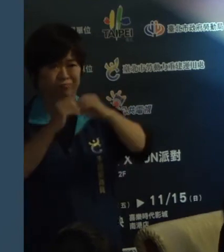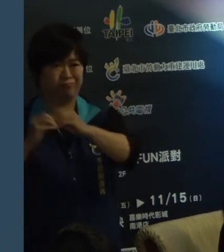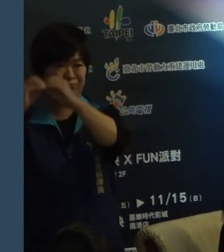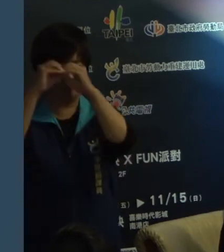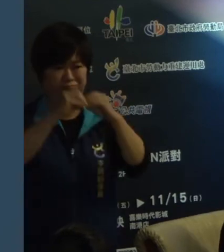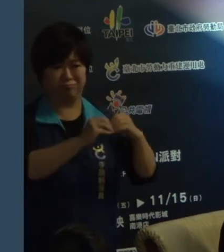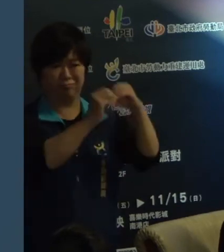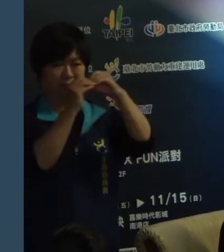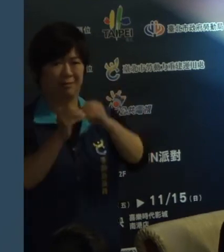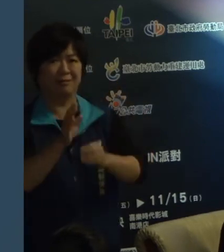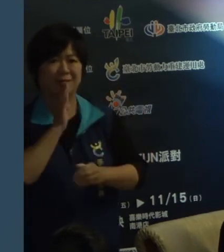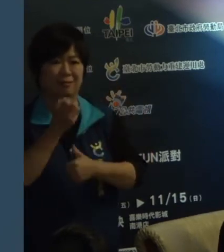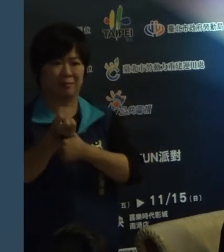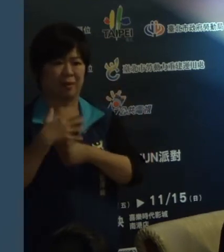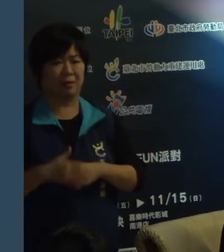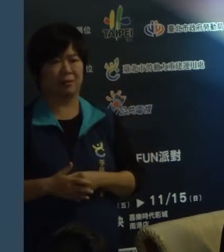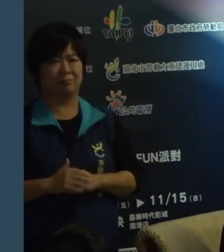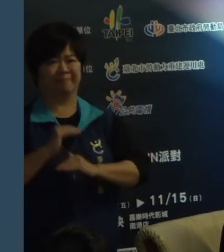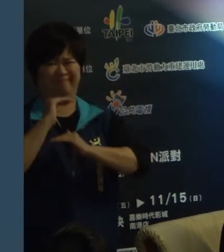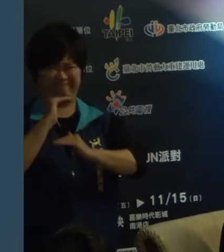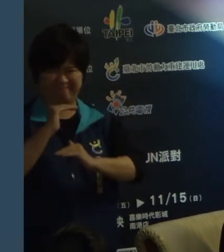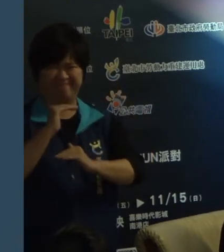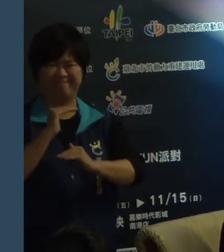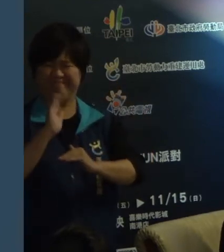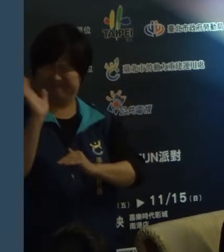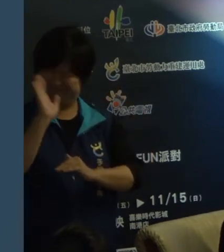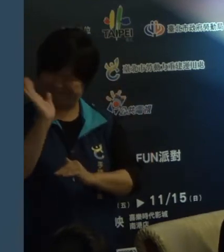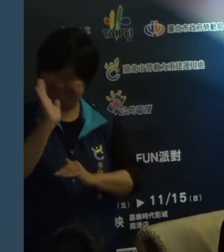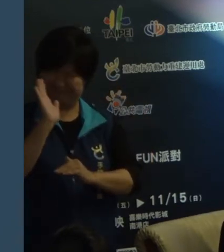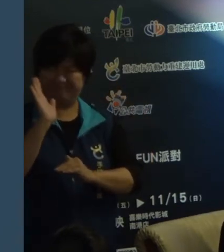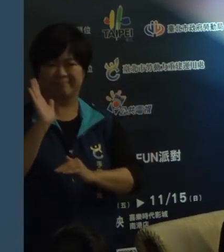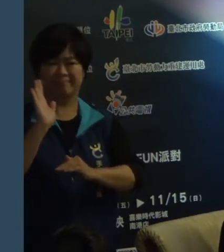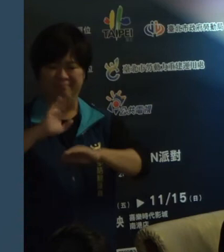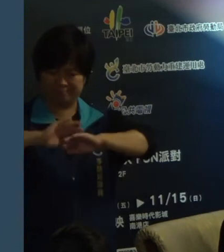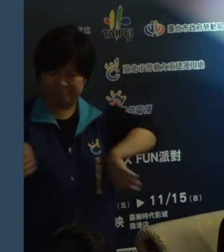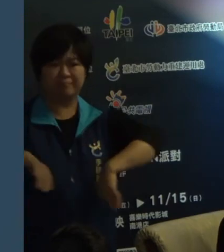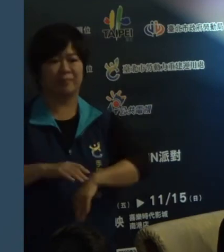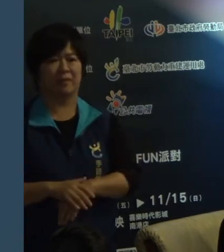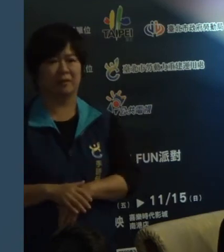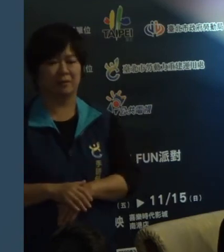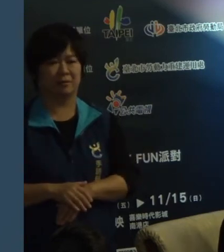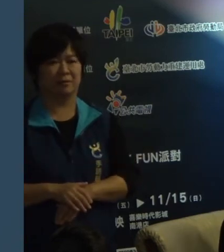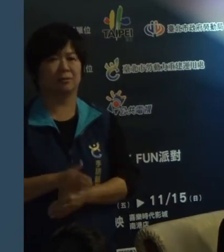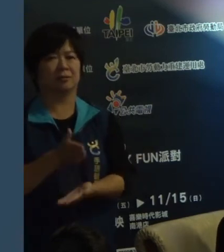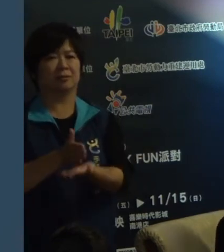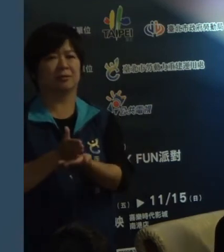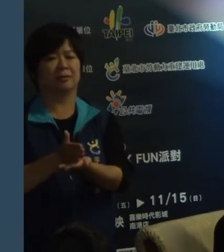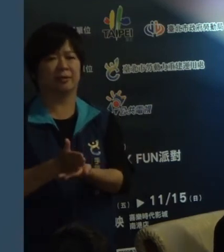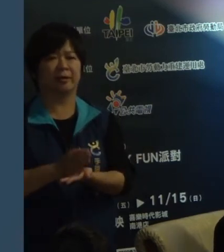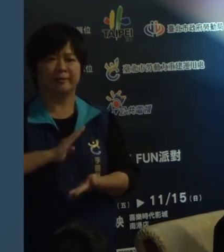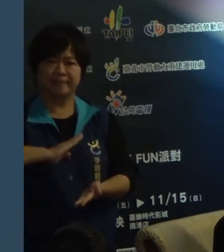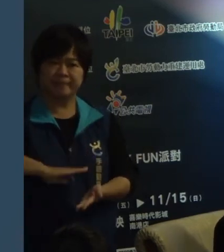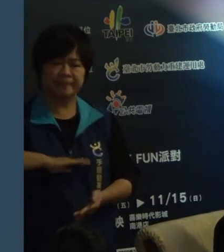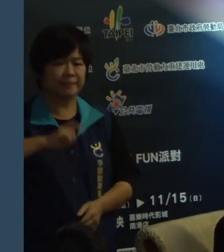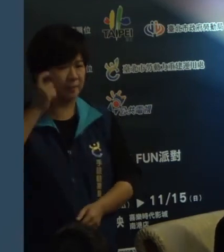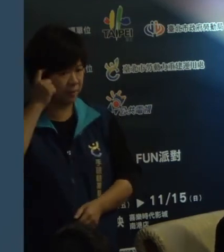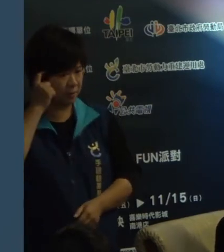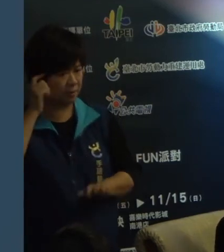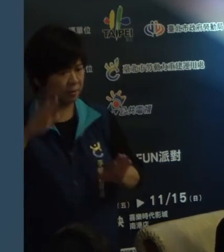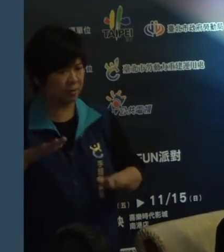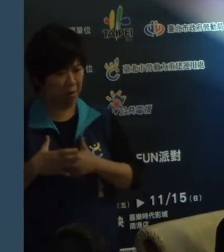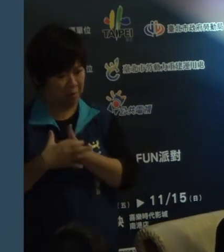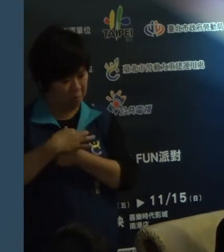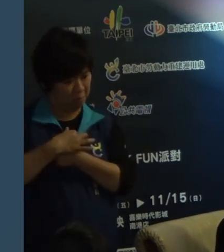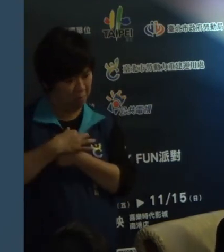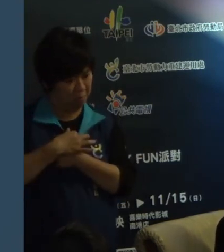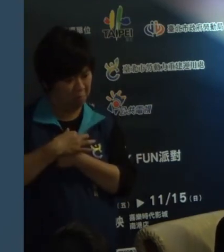告诉我们不要再限制了，就是有的时候停下脚步想一想， 就是我到底今天是限制了